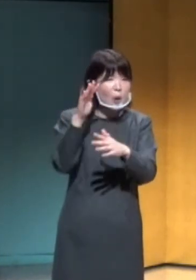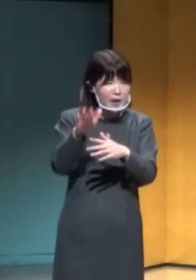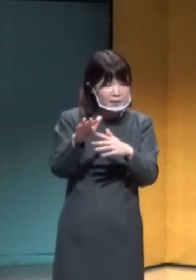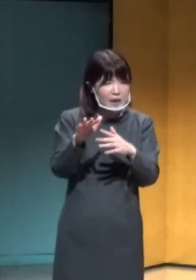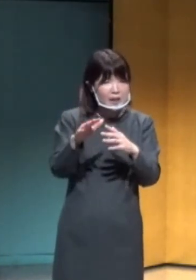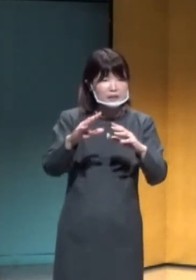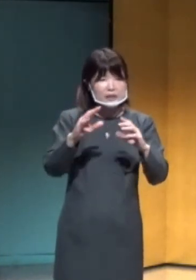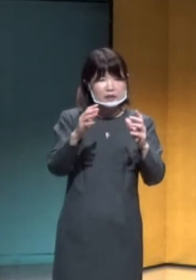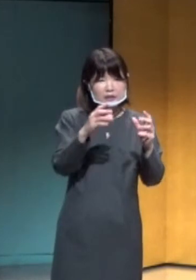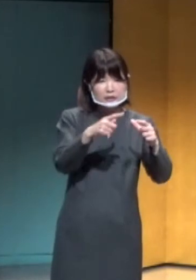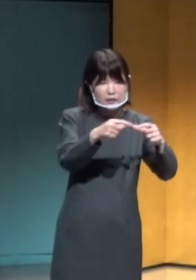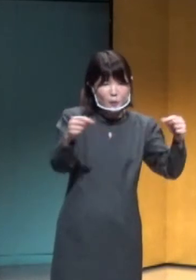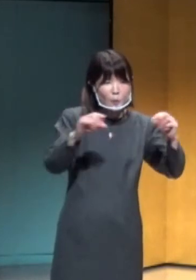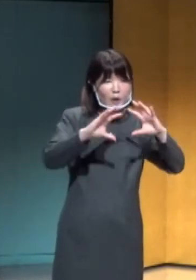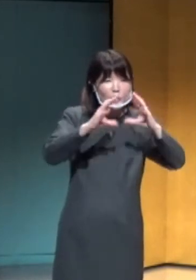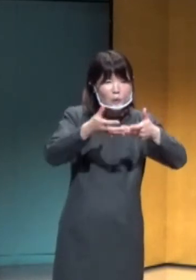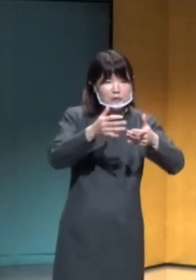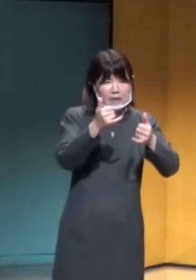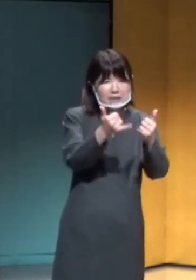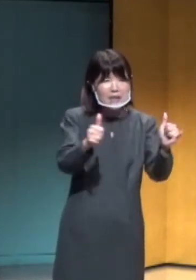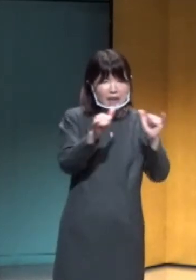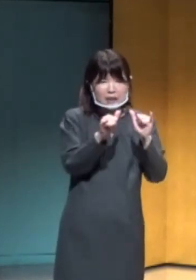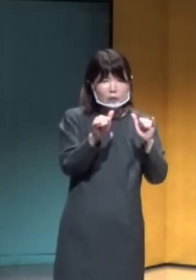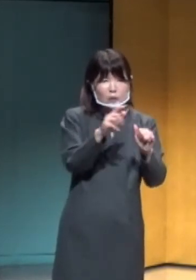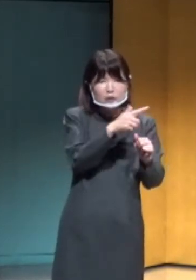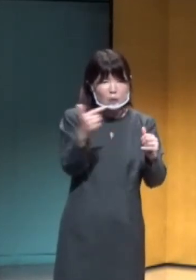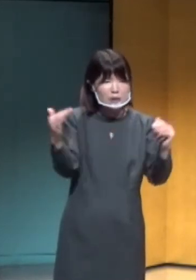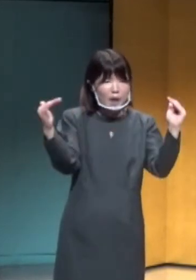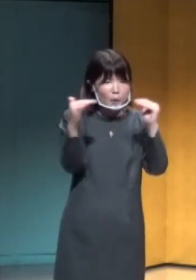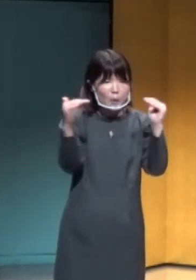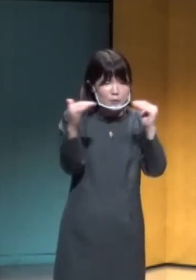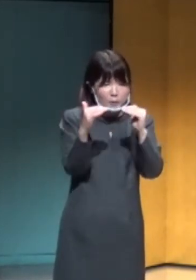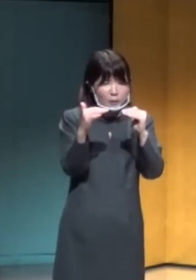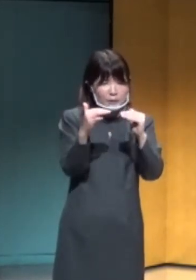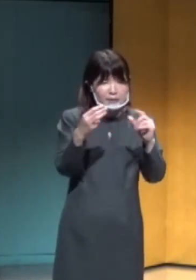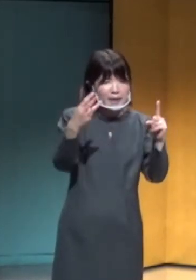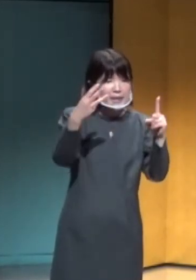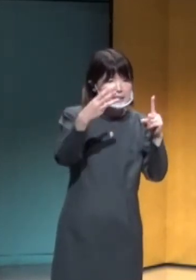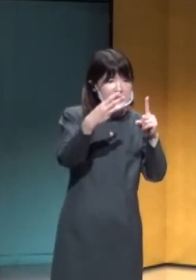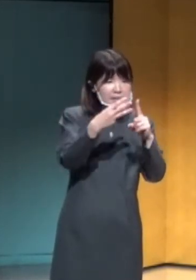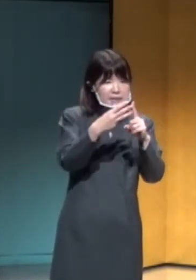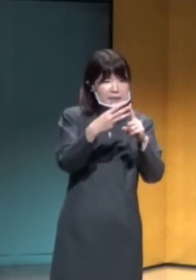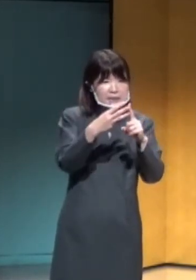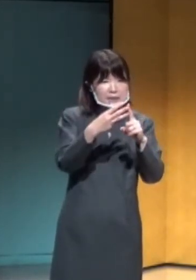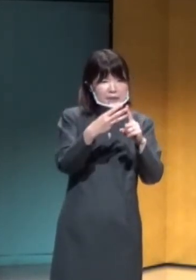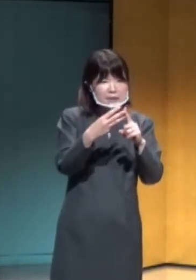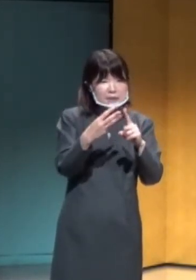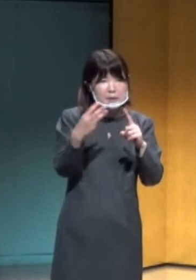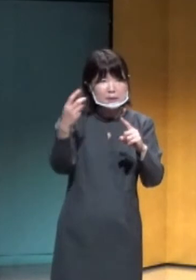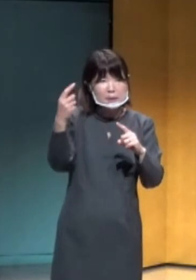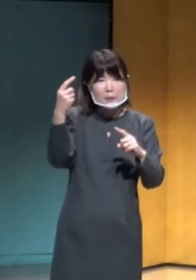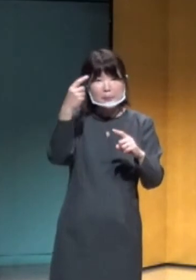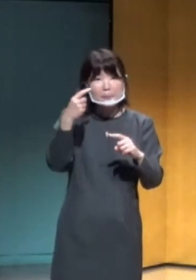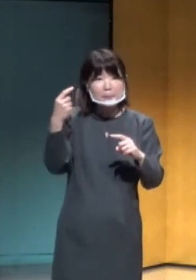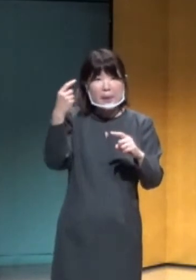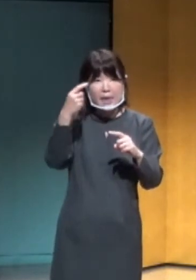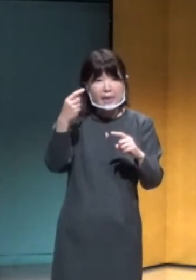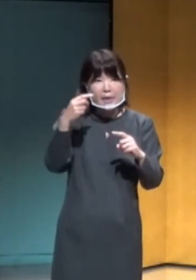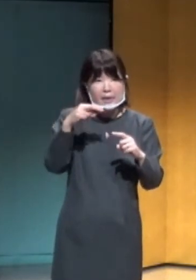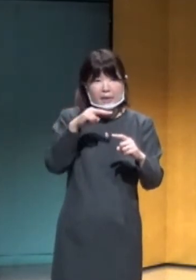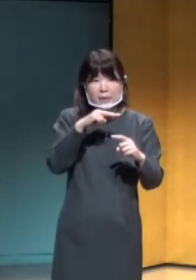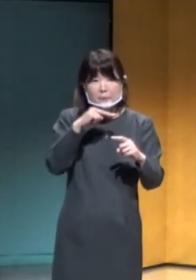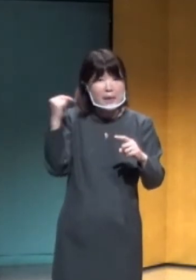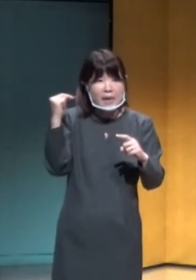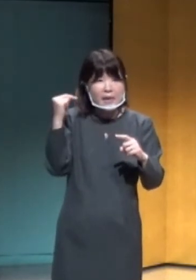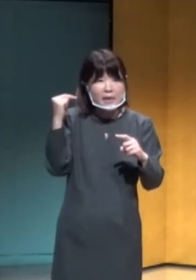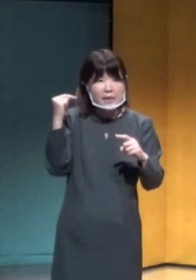ごとに出ていく、その中で日英同盟の締結調印がこの年でございます。その数年後